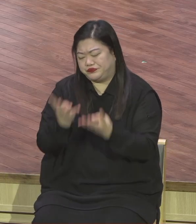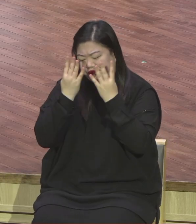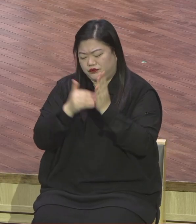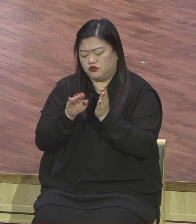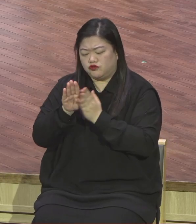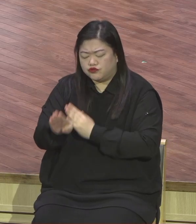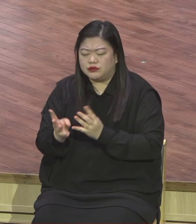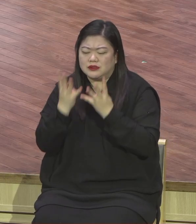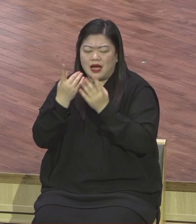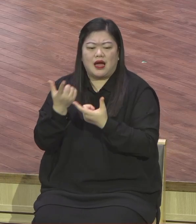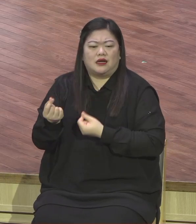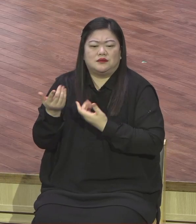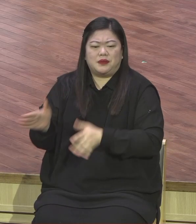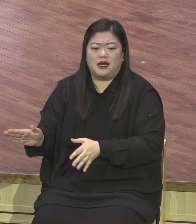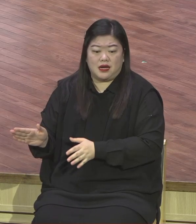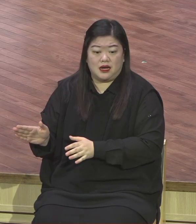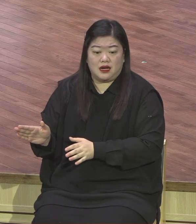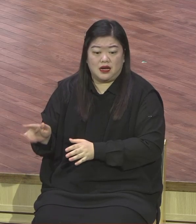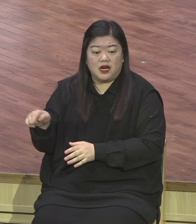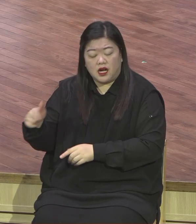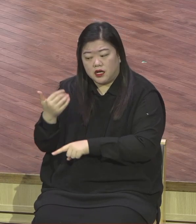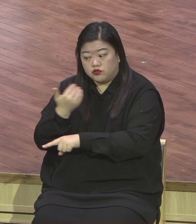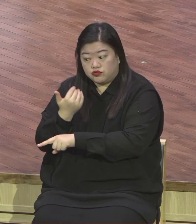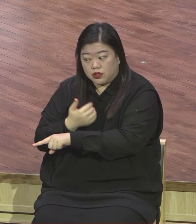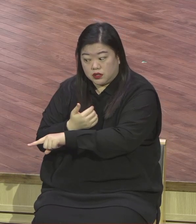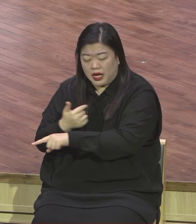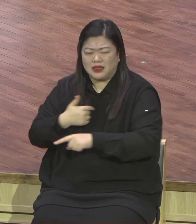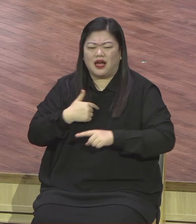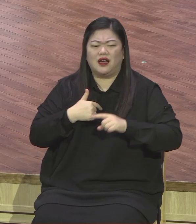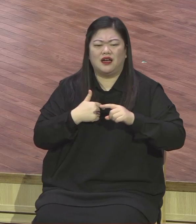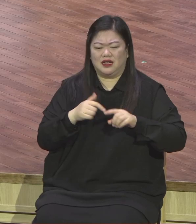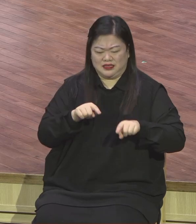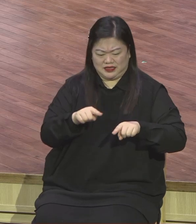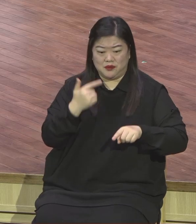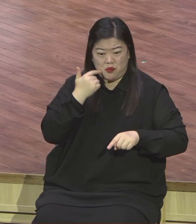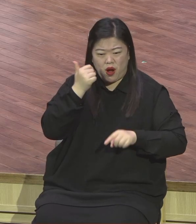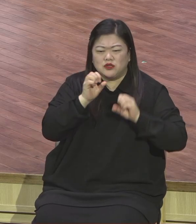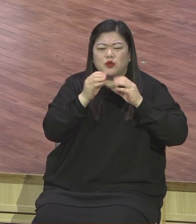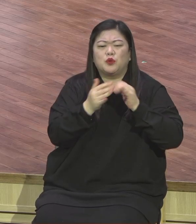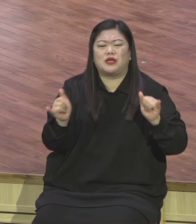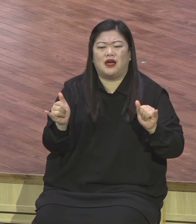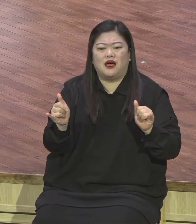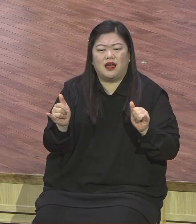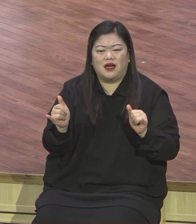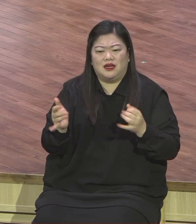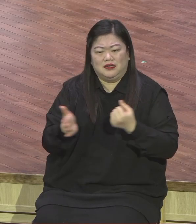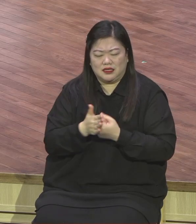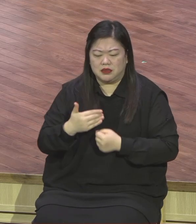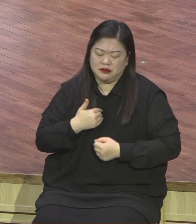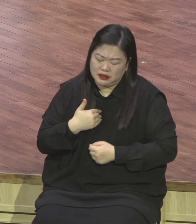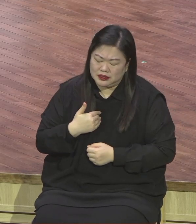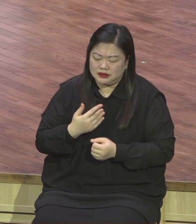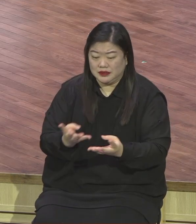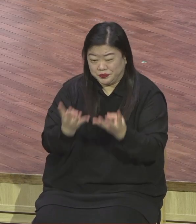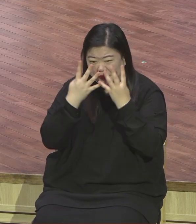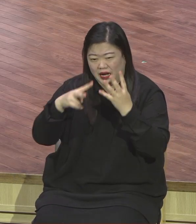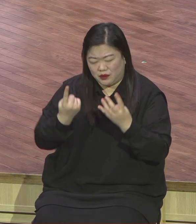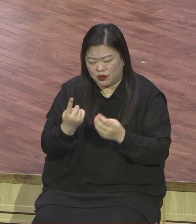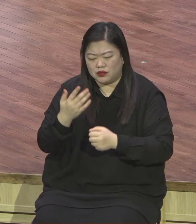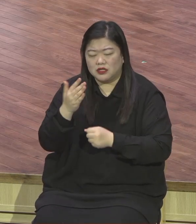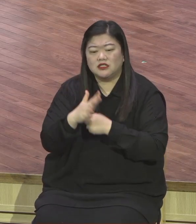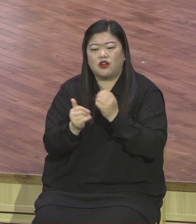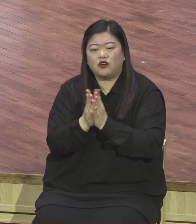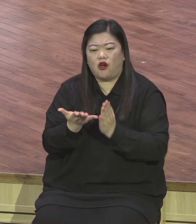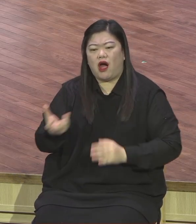영접하기 시작하는데 이게 이제 이렇게 소문화 계속 성경 읽잖아요 전도사니까 근데 전도사였대 근데 어느